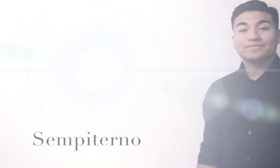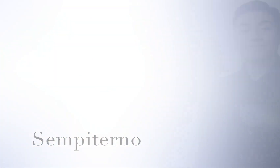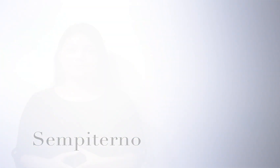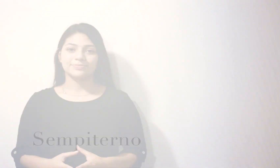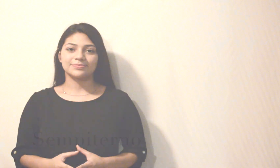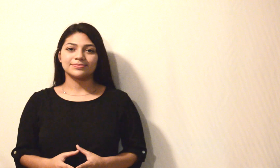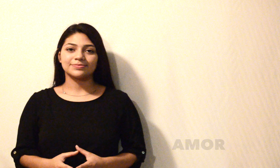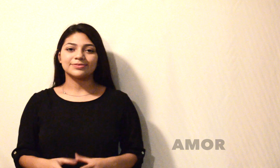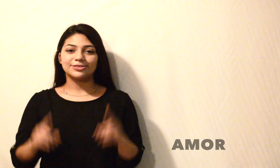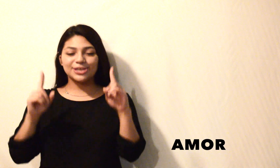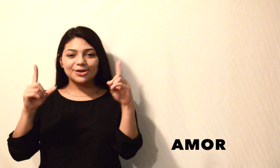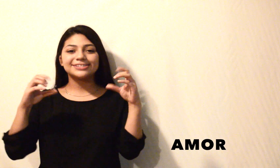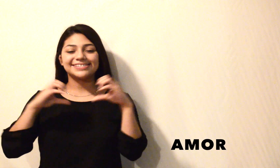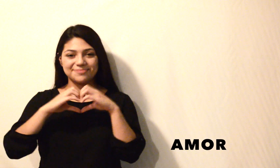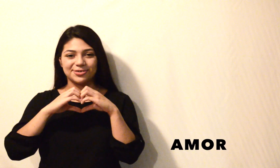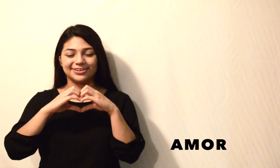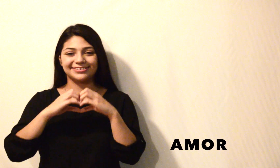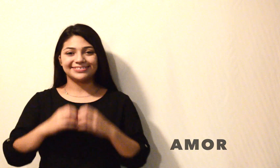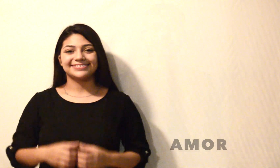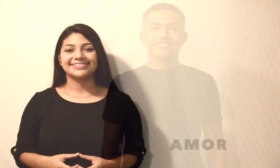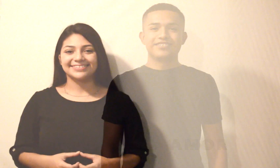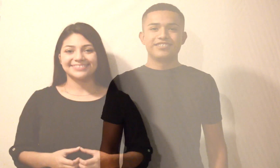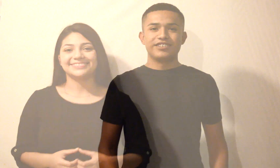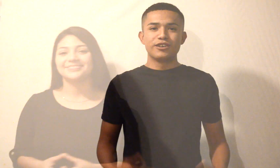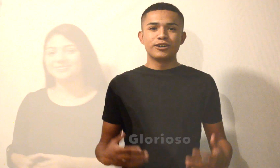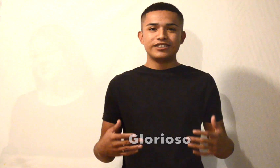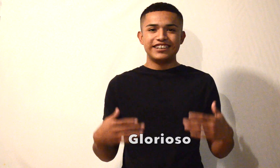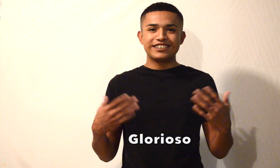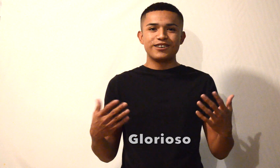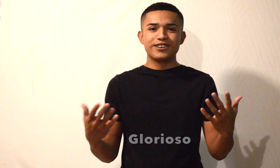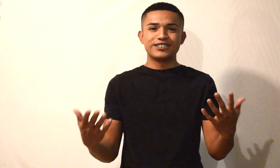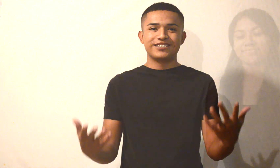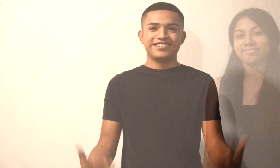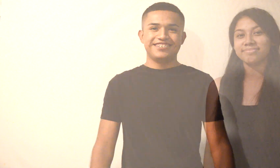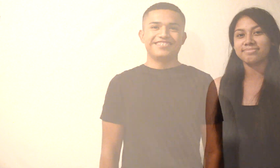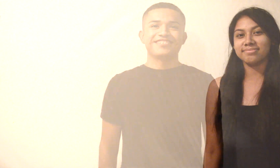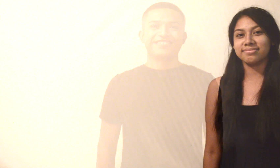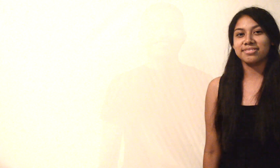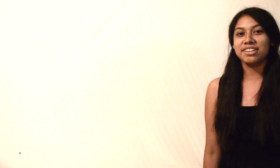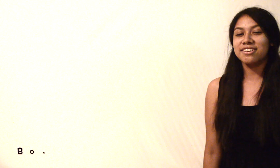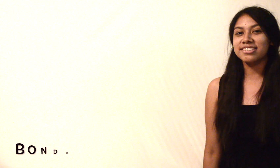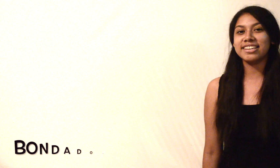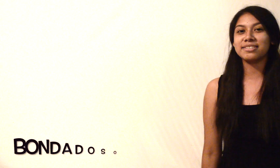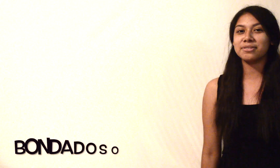misericordioso. Dios es bien. Dios es soberano. Dios es bendición. Solo tú. Dios amor. Mi corazón llenaste con tu amor.